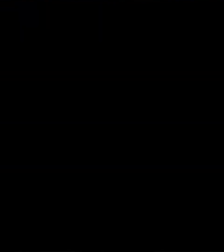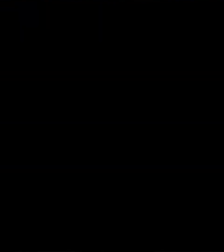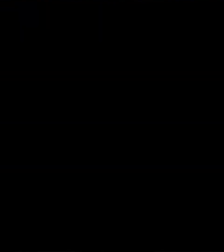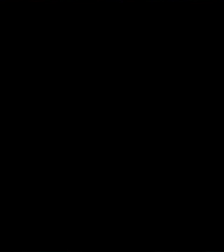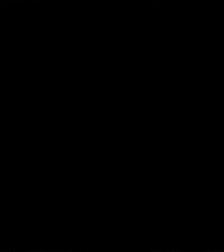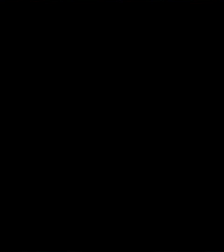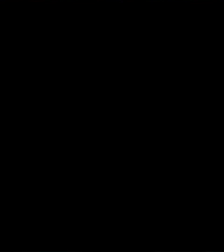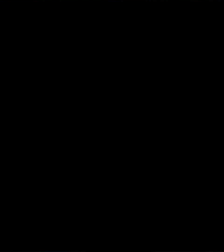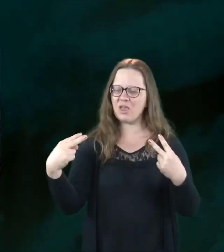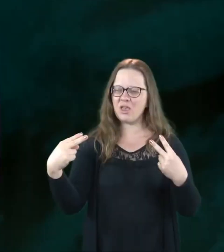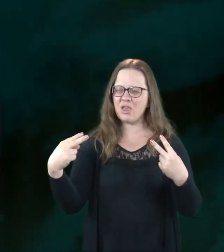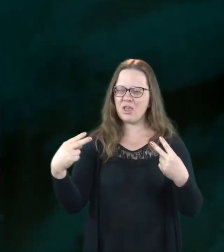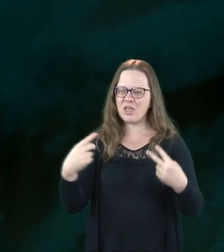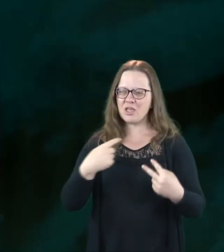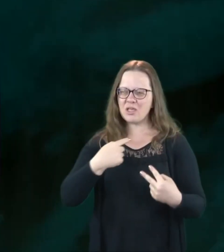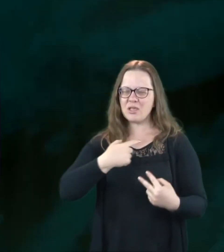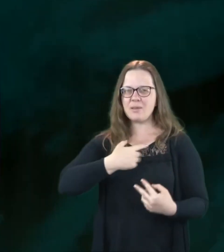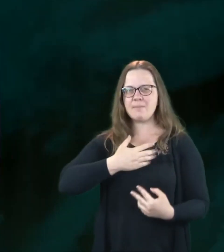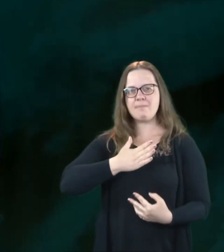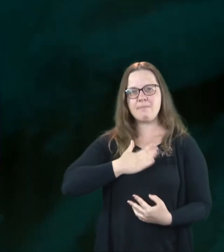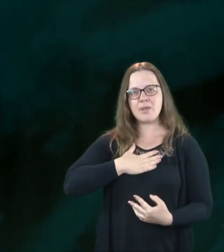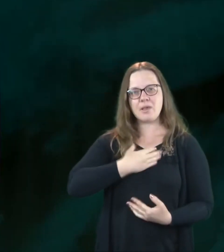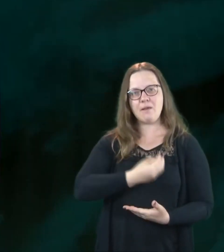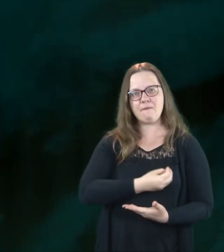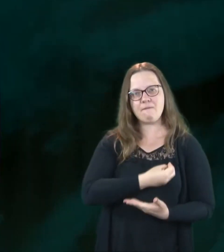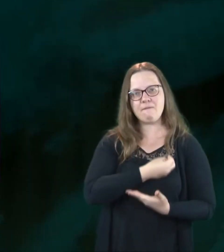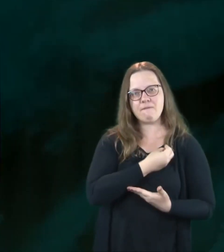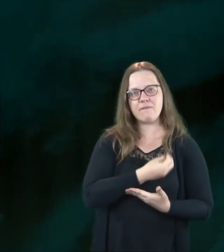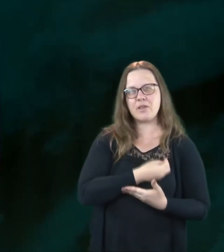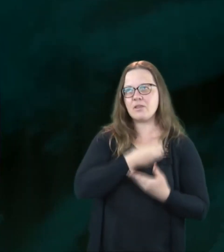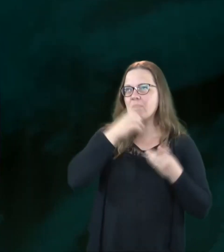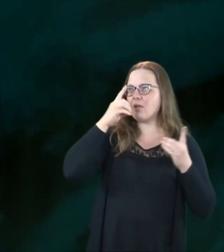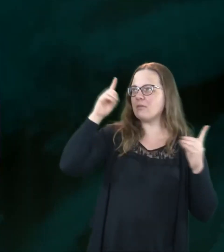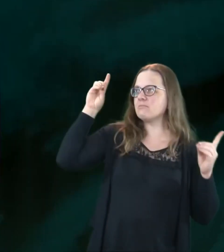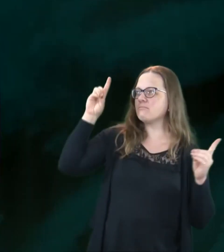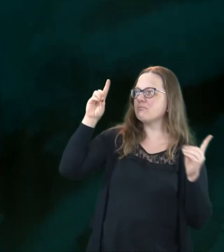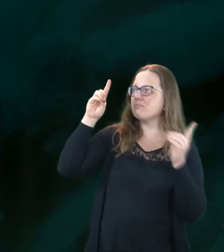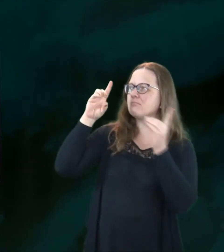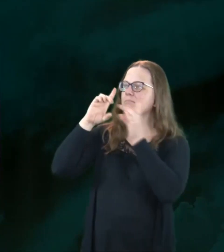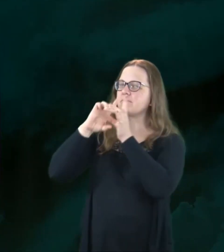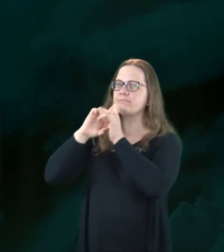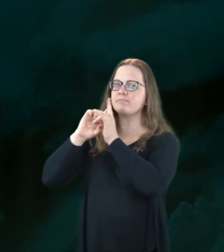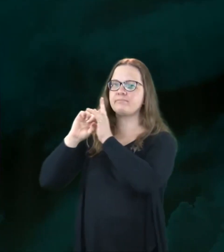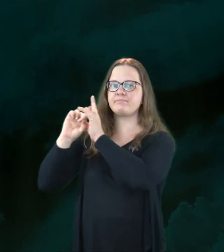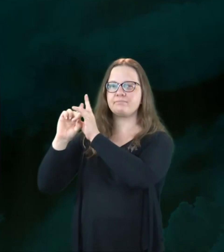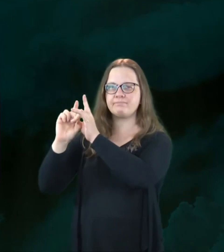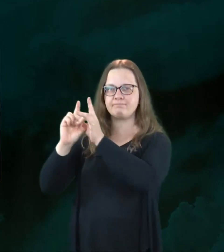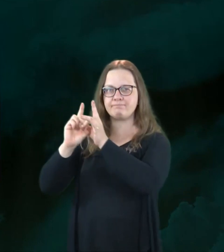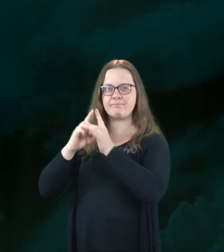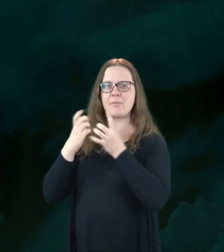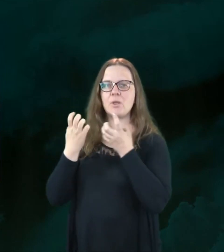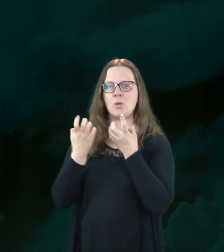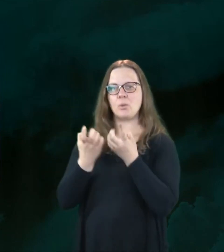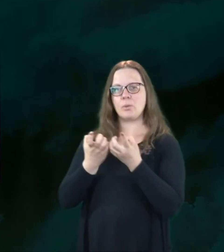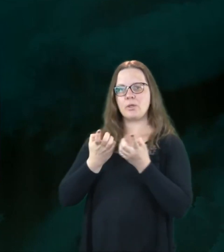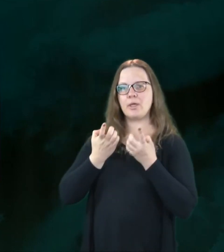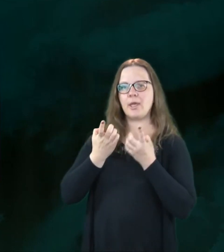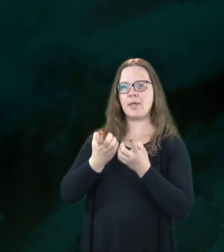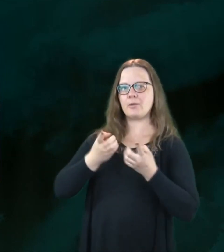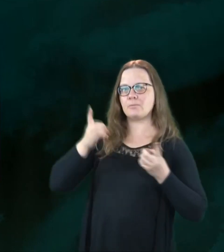mais um ponto desconectado e solto. Você quer se conectar com